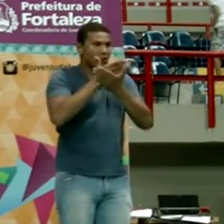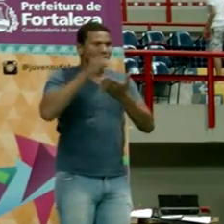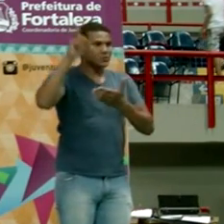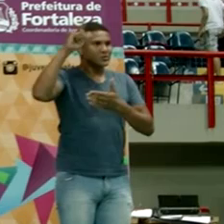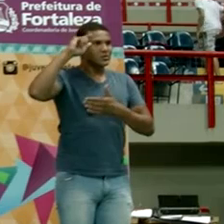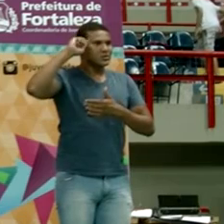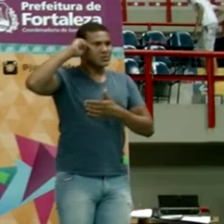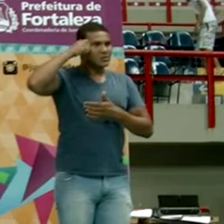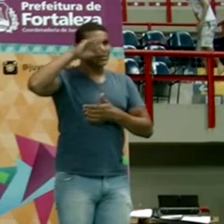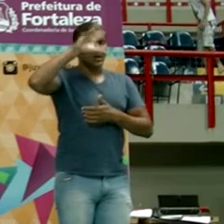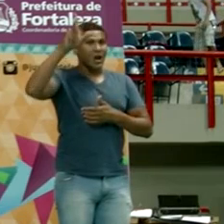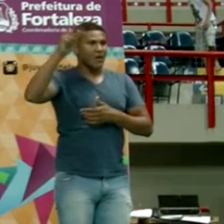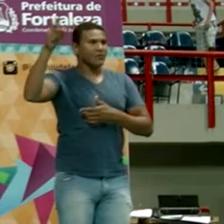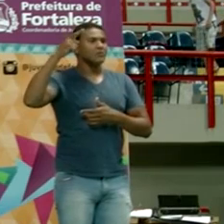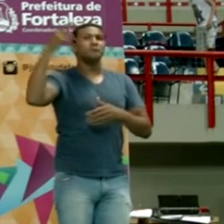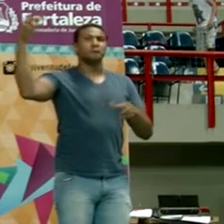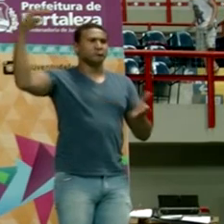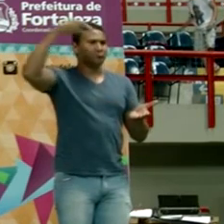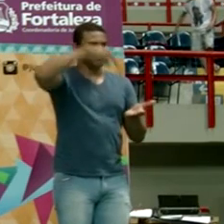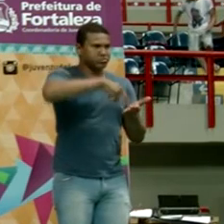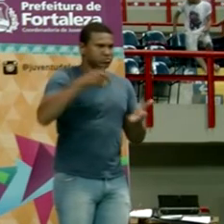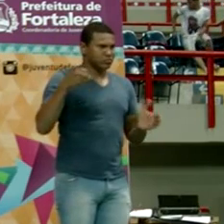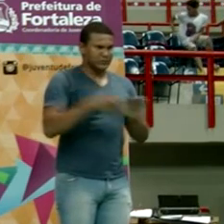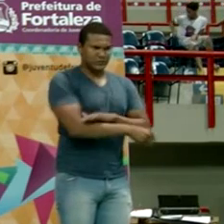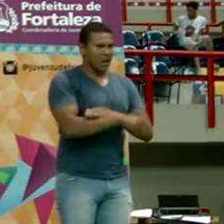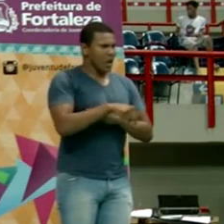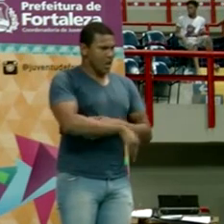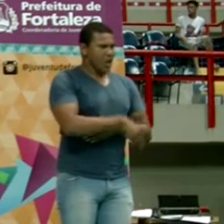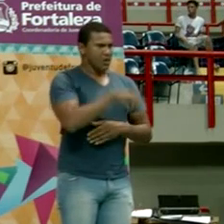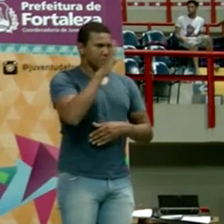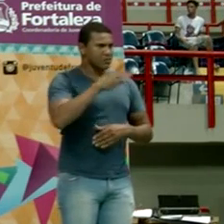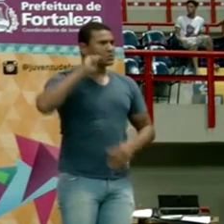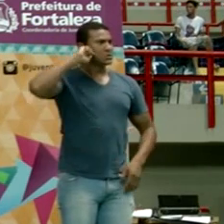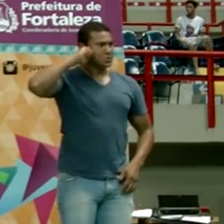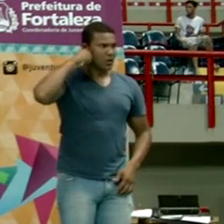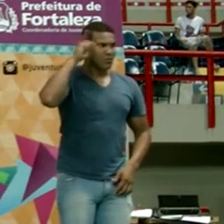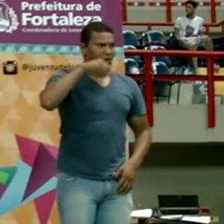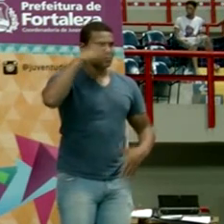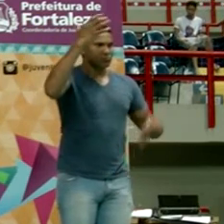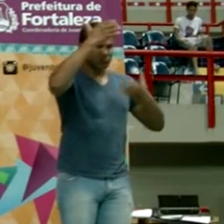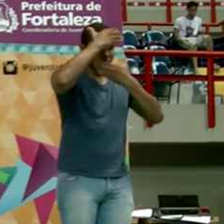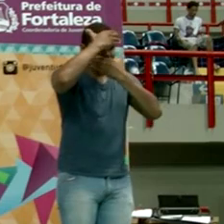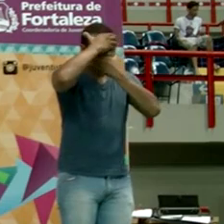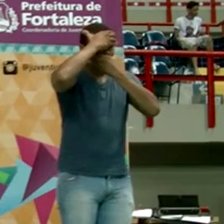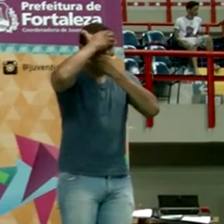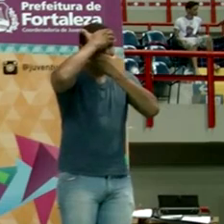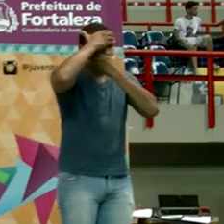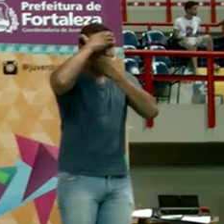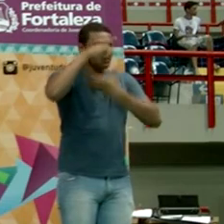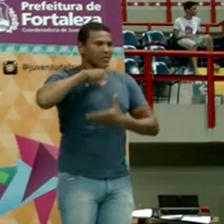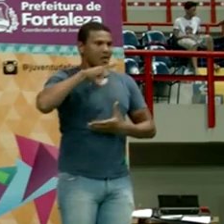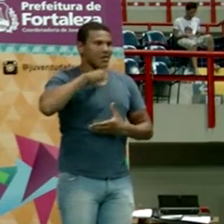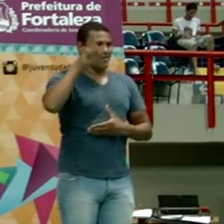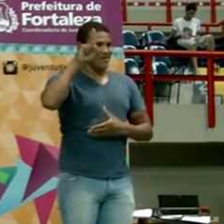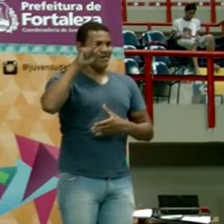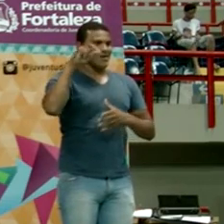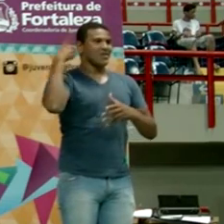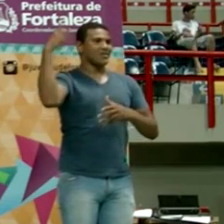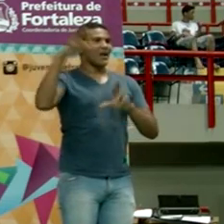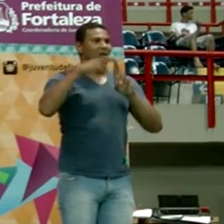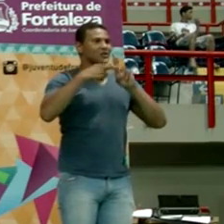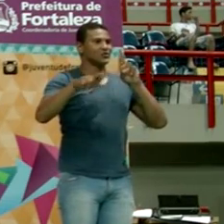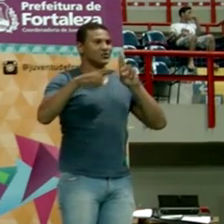sabiam escrever, não é? Eram negros que eram escravizados lá na África, né? Porque é bom